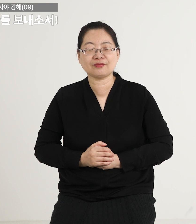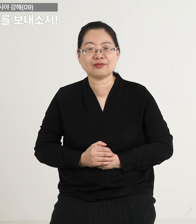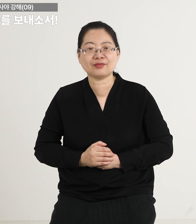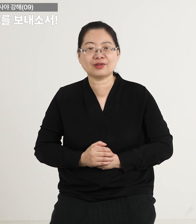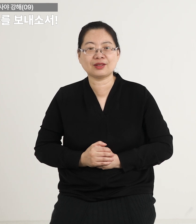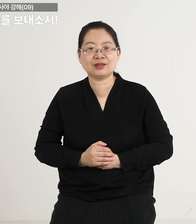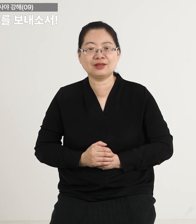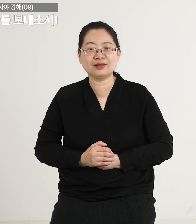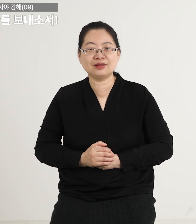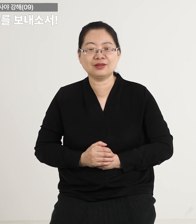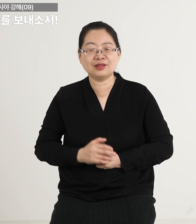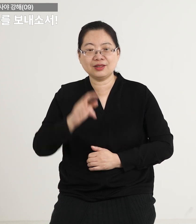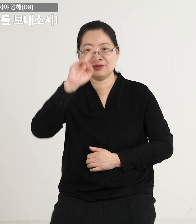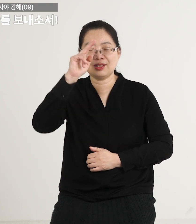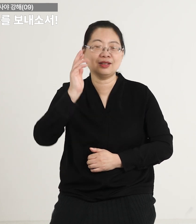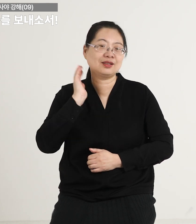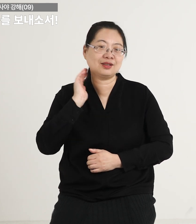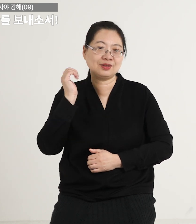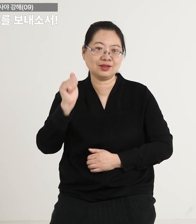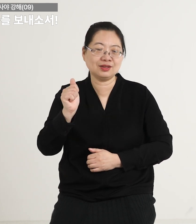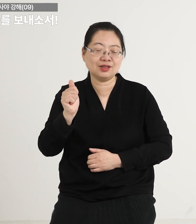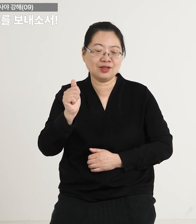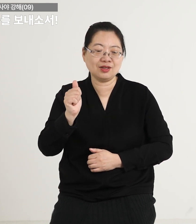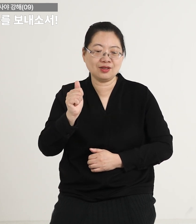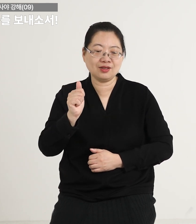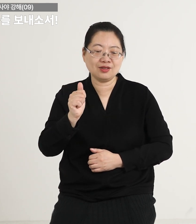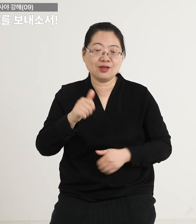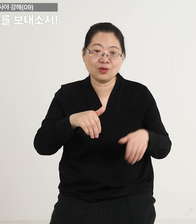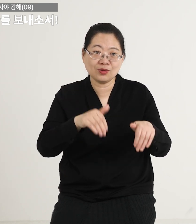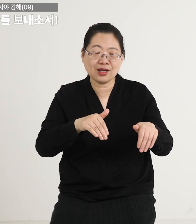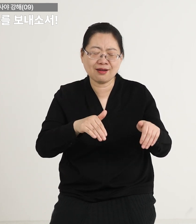그때 그 부하의 총탄에